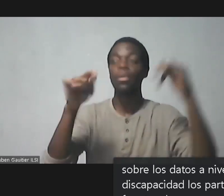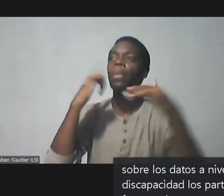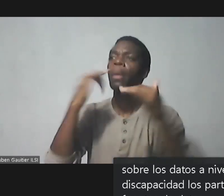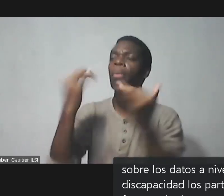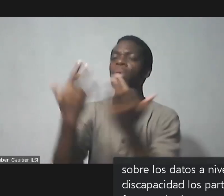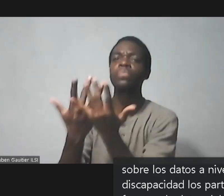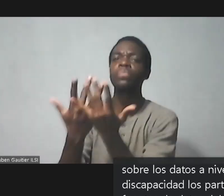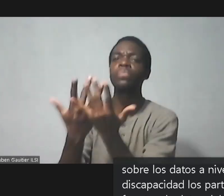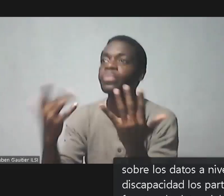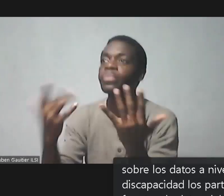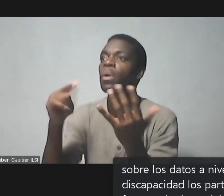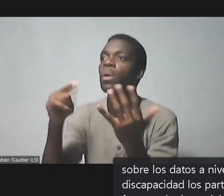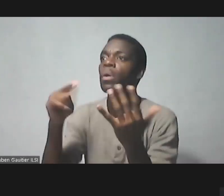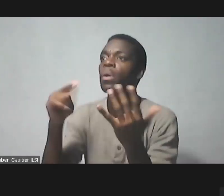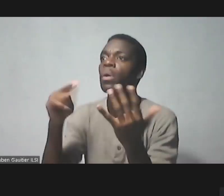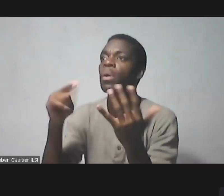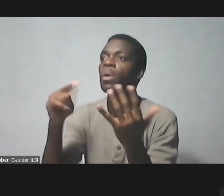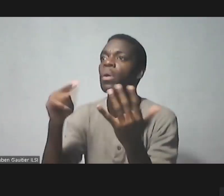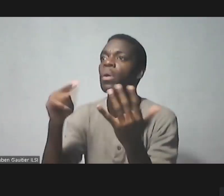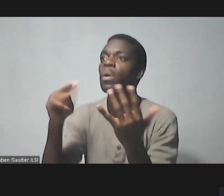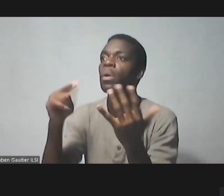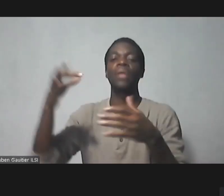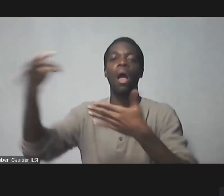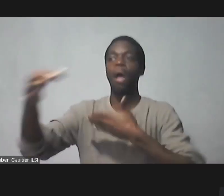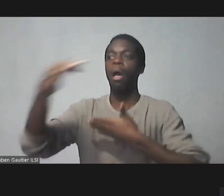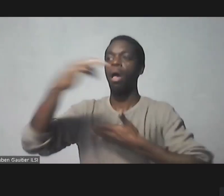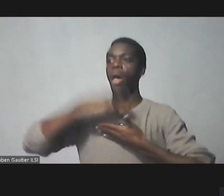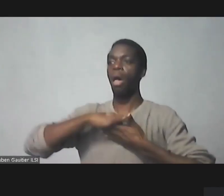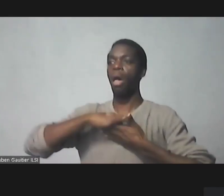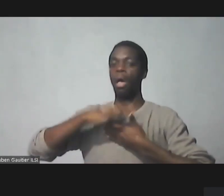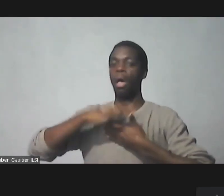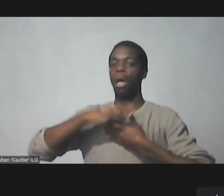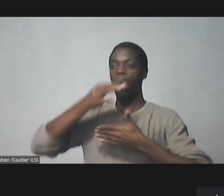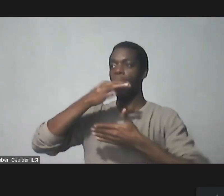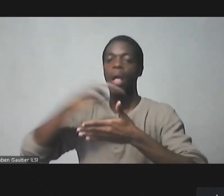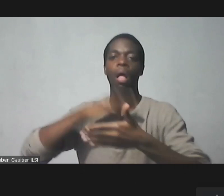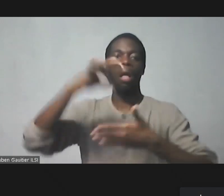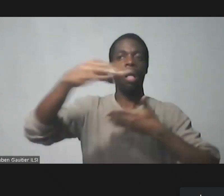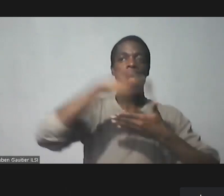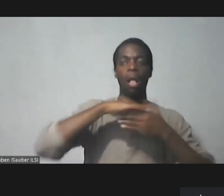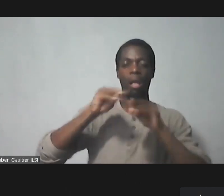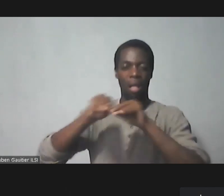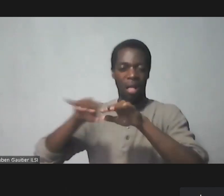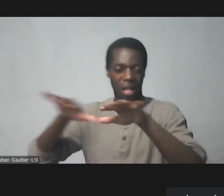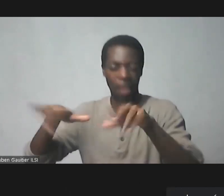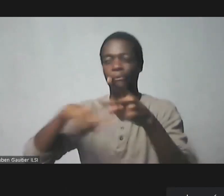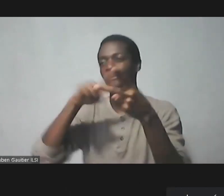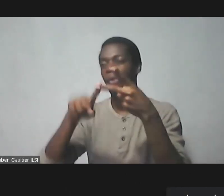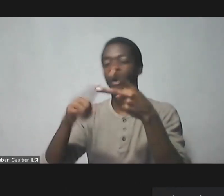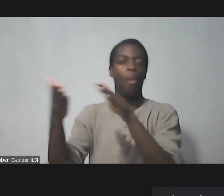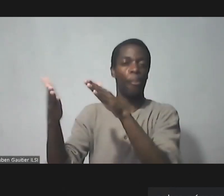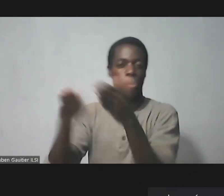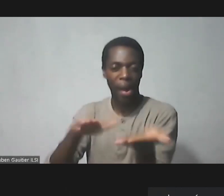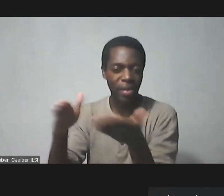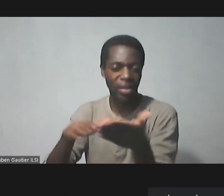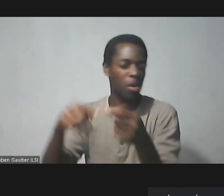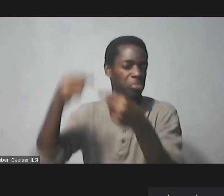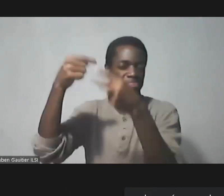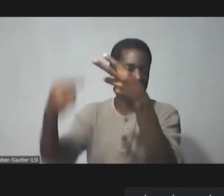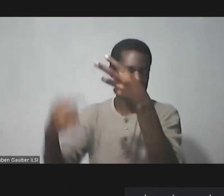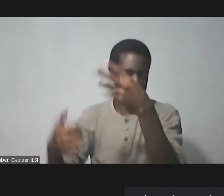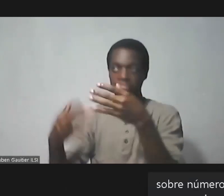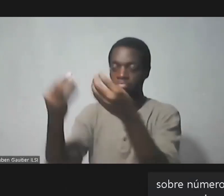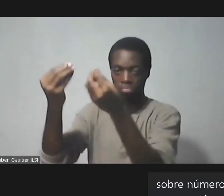y recuperaciones en general. También tenía fuentes de datos